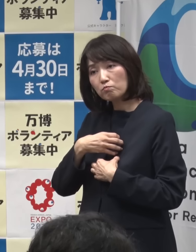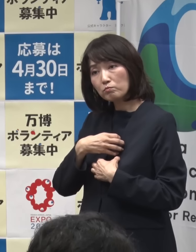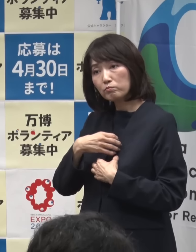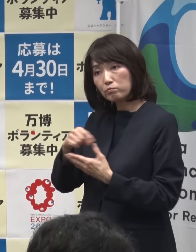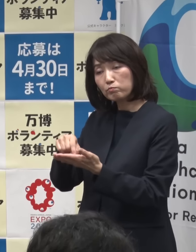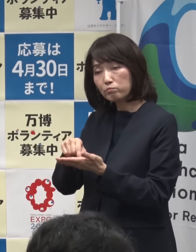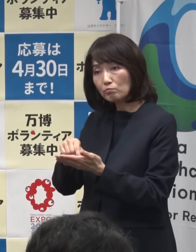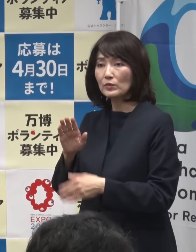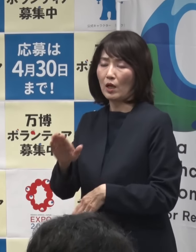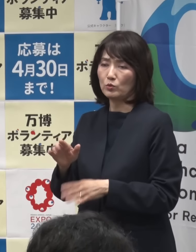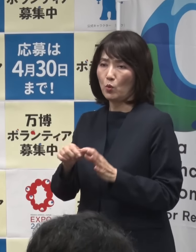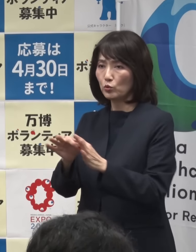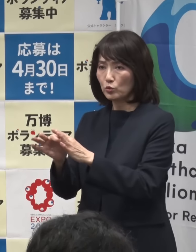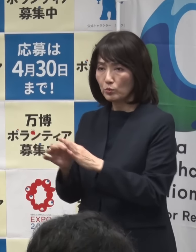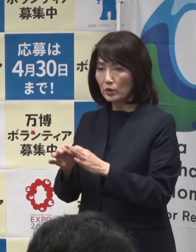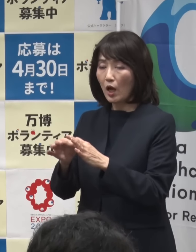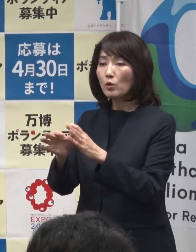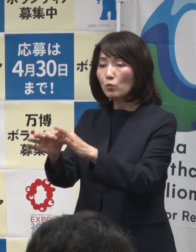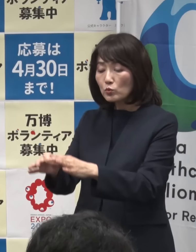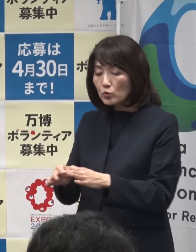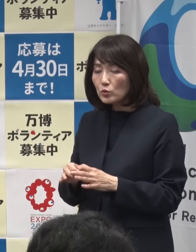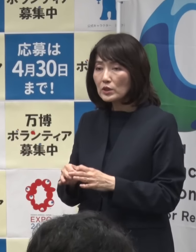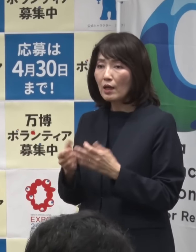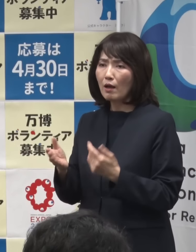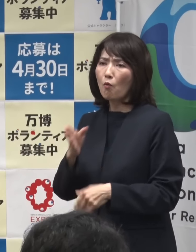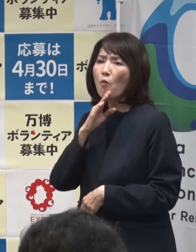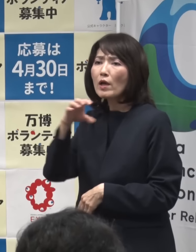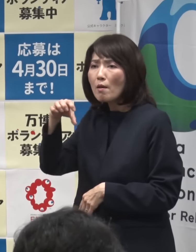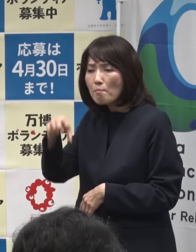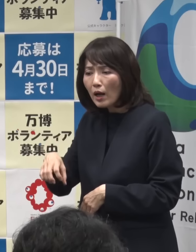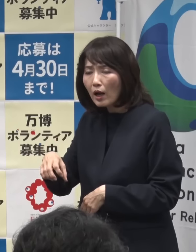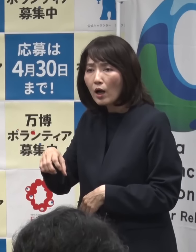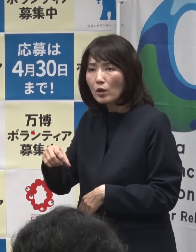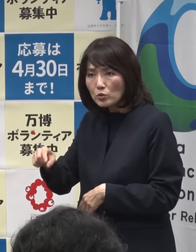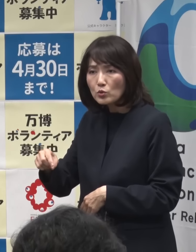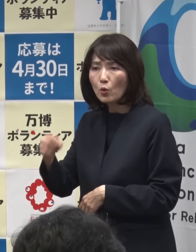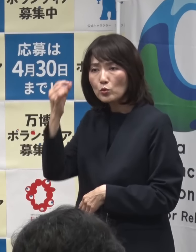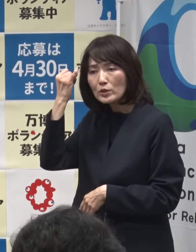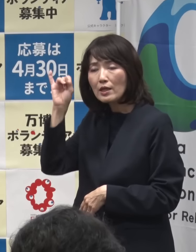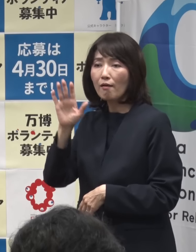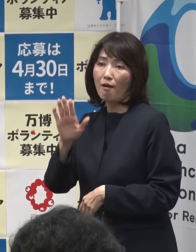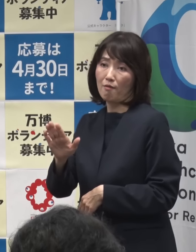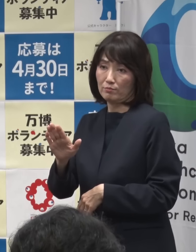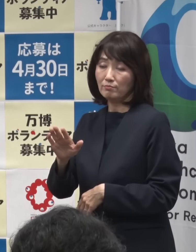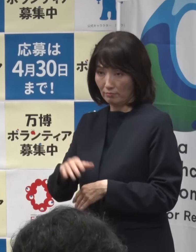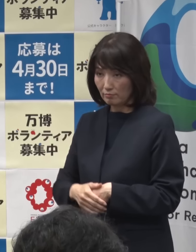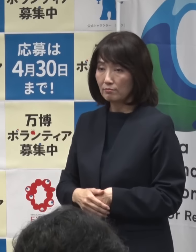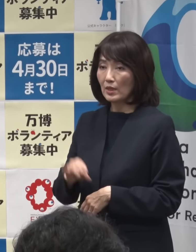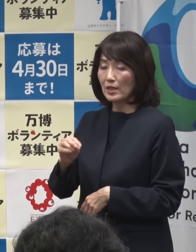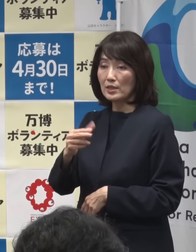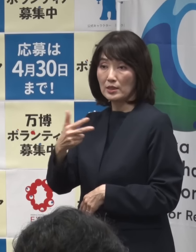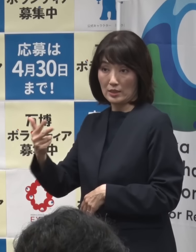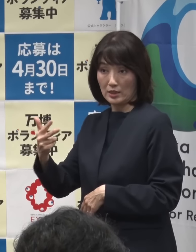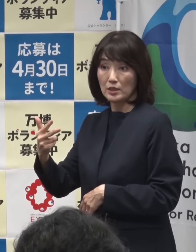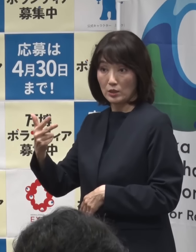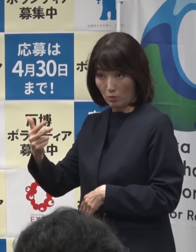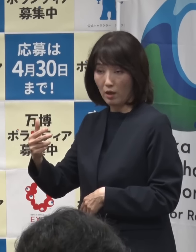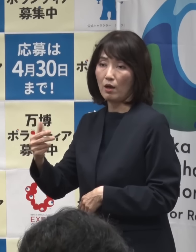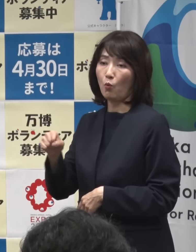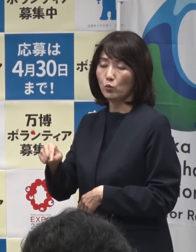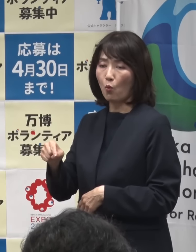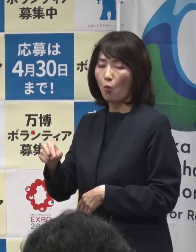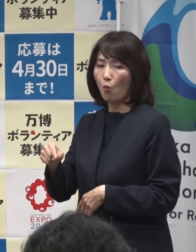が、組合を通じて学校現場からそういう声が上がっているというふうな話があります。知事としてですね、こうしたその